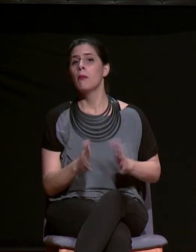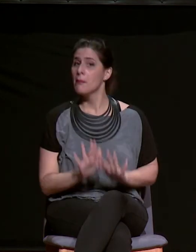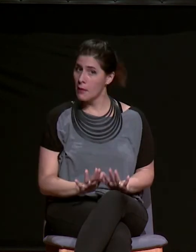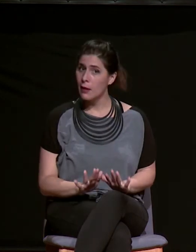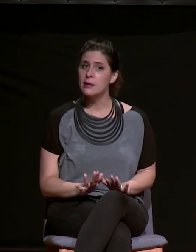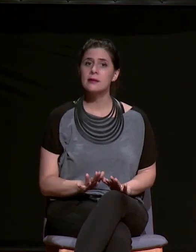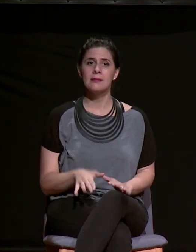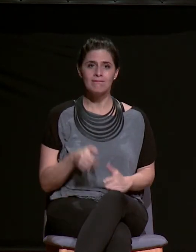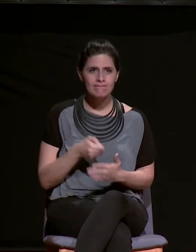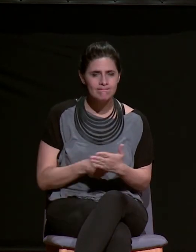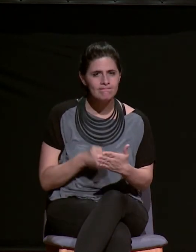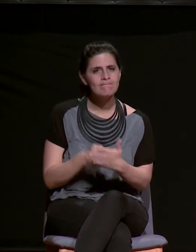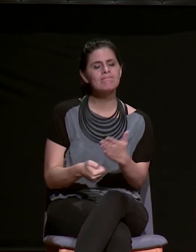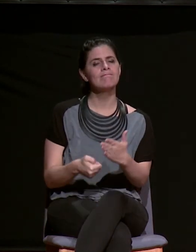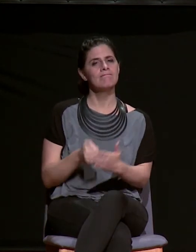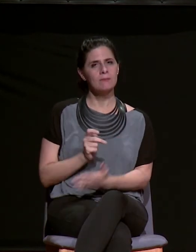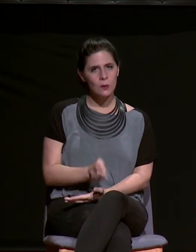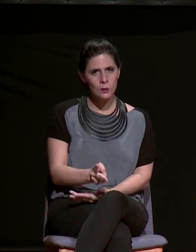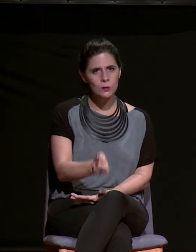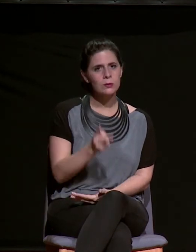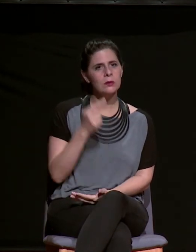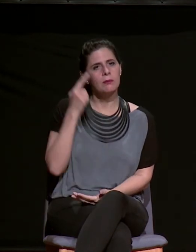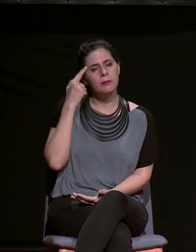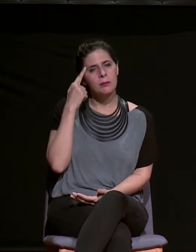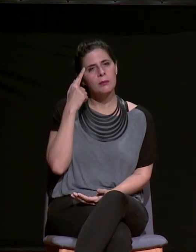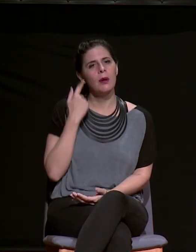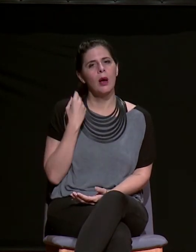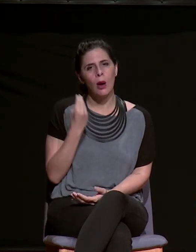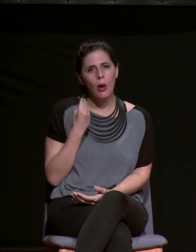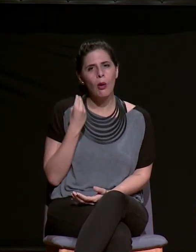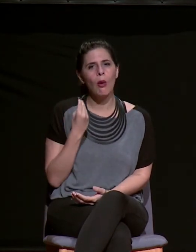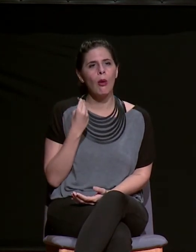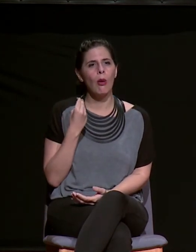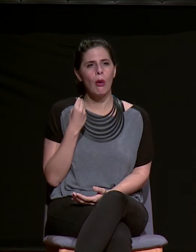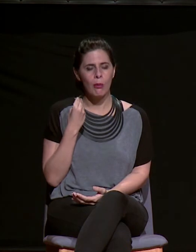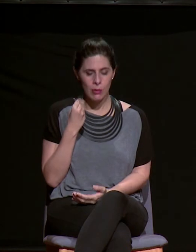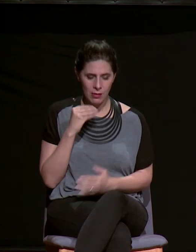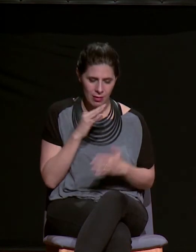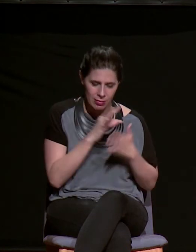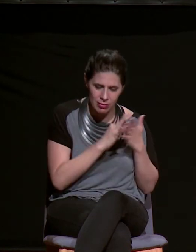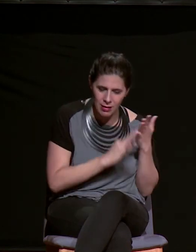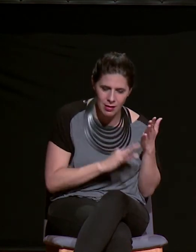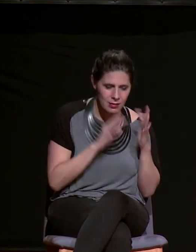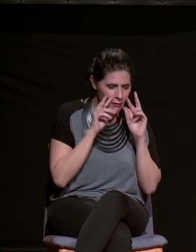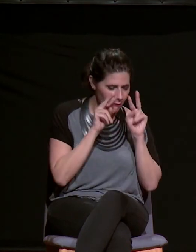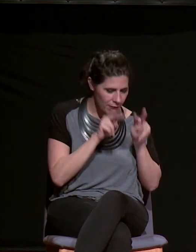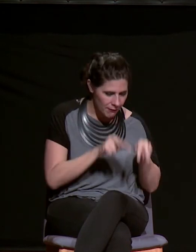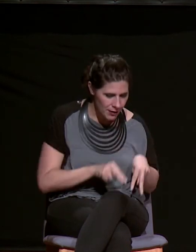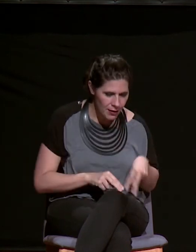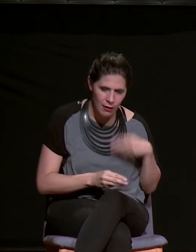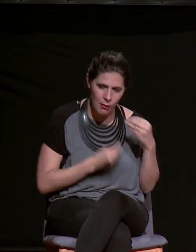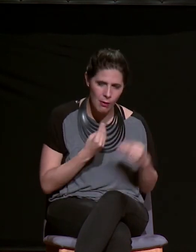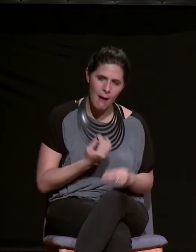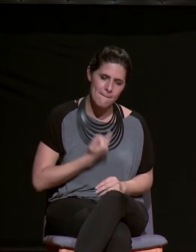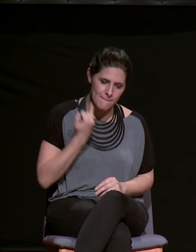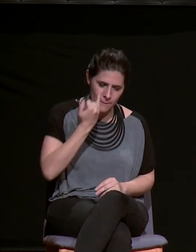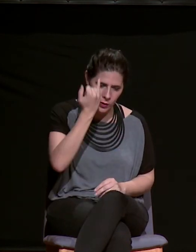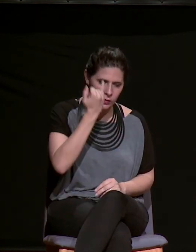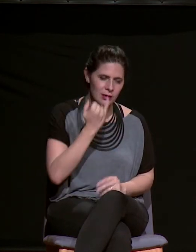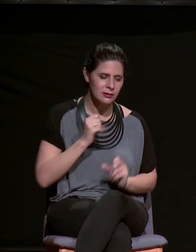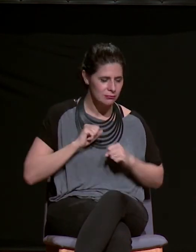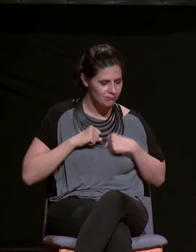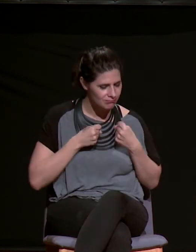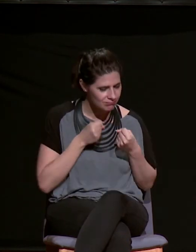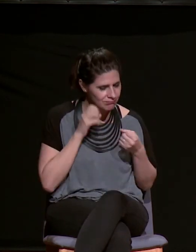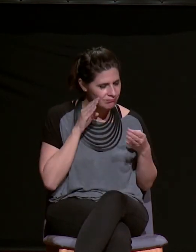continuar insistindo nessa tarefa, por exemplo, de escrever essa fala e de me mergulhar nos textos, de reconhecer a importância de uma dedicação que